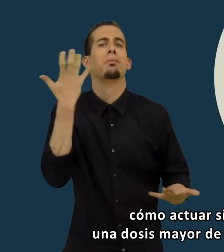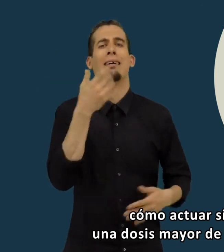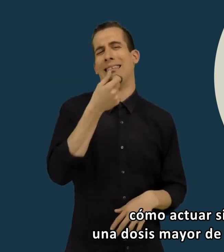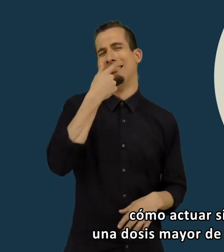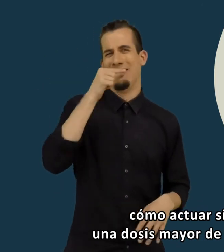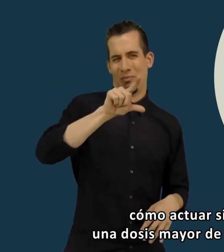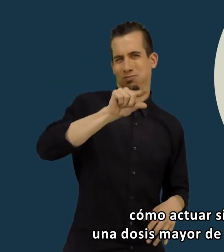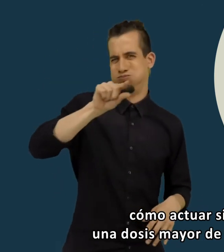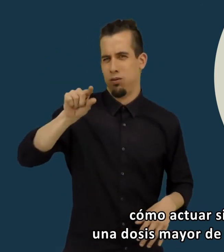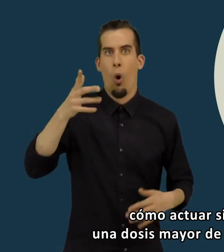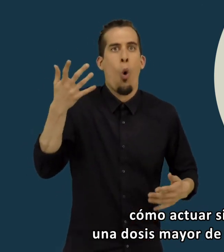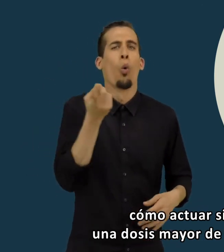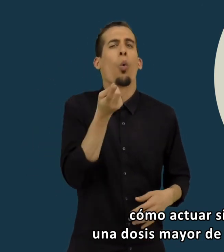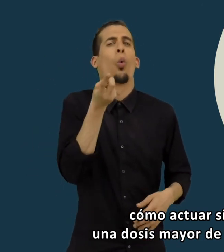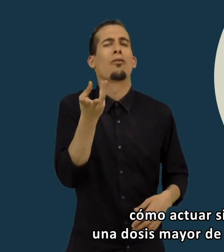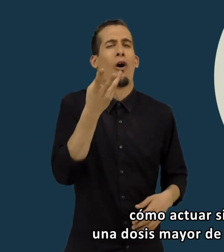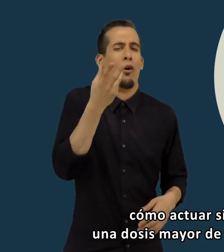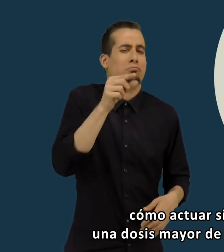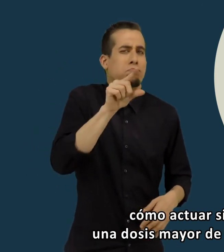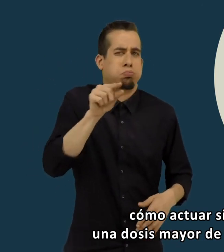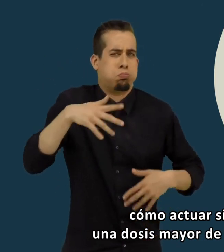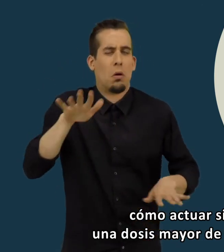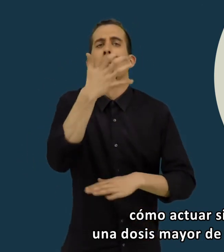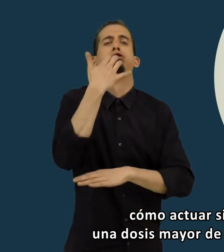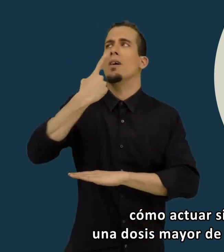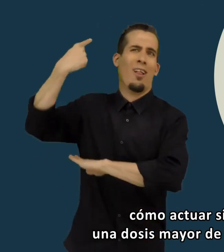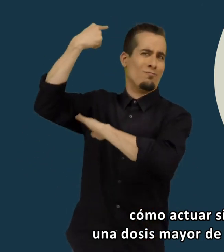Cómo actuar si toma una dosis mayor de la indicada.